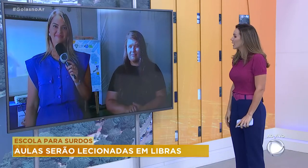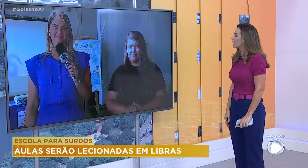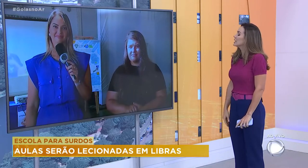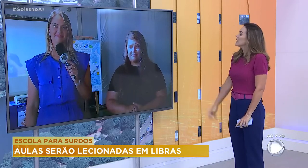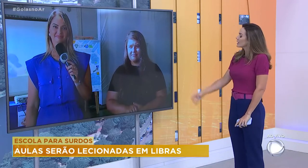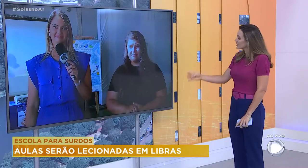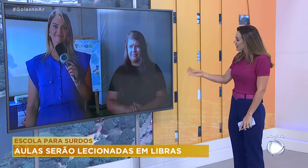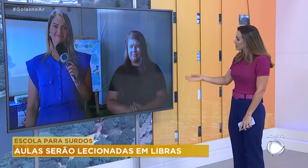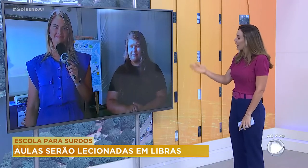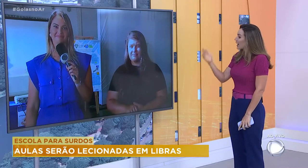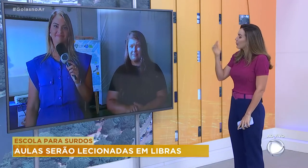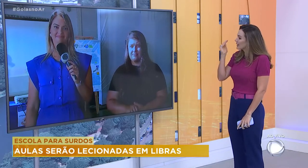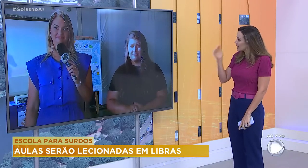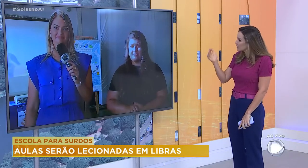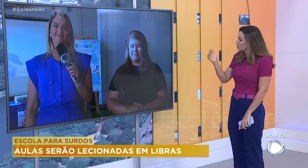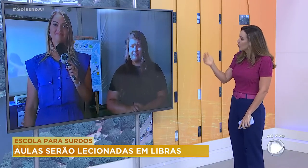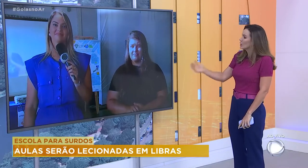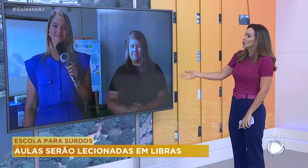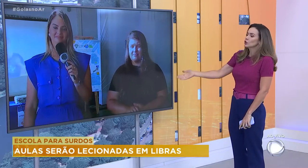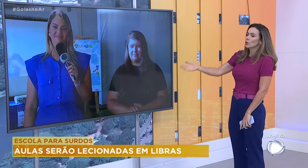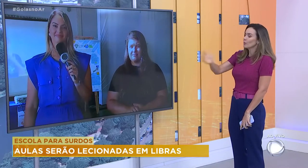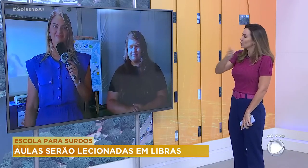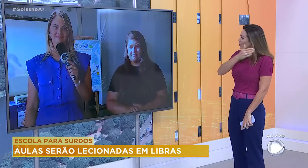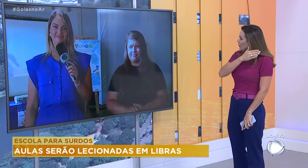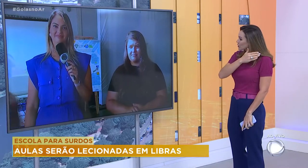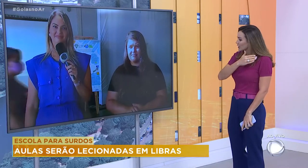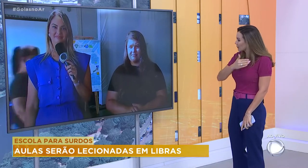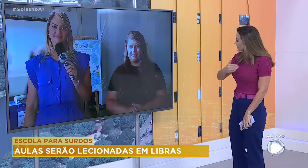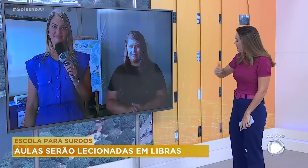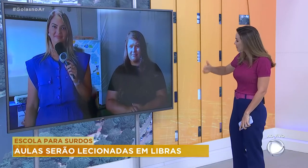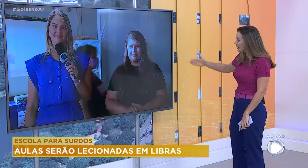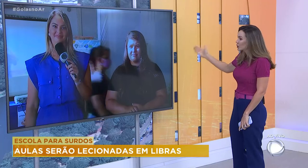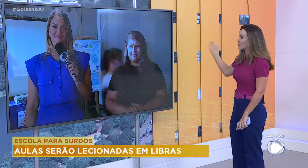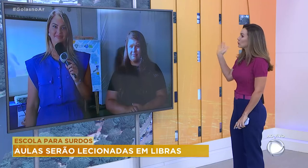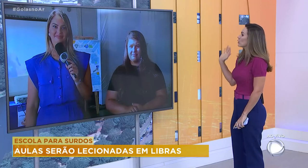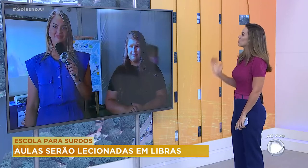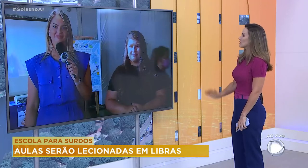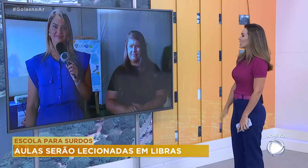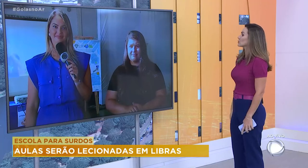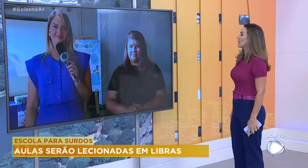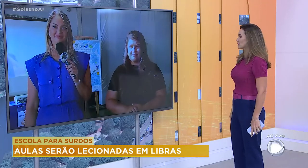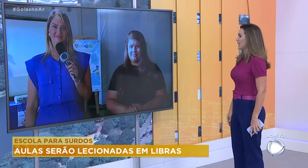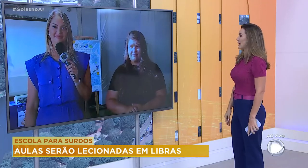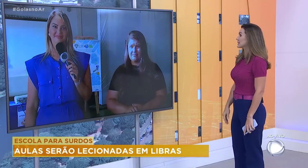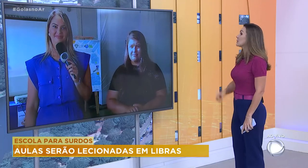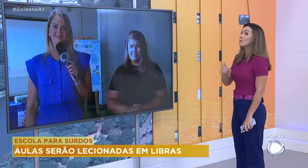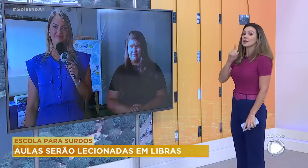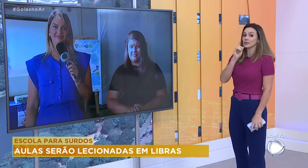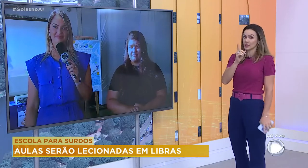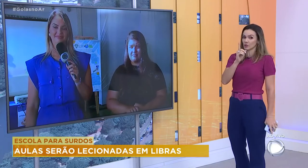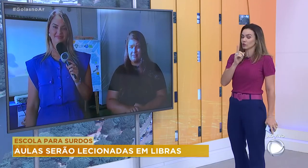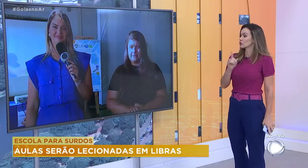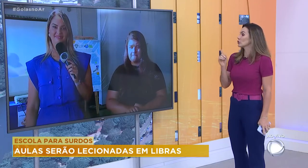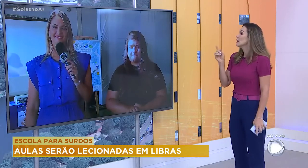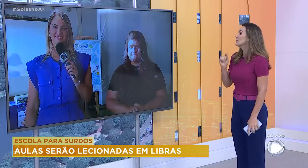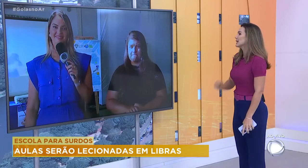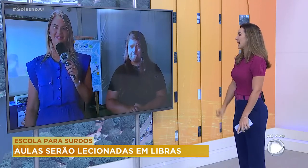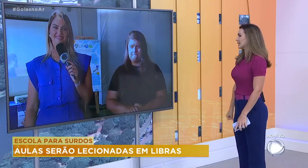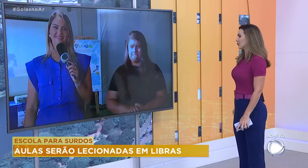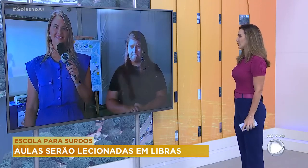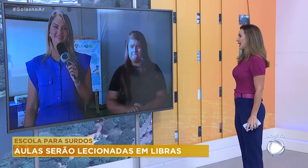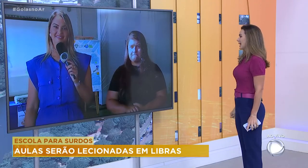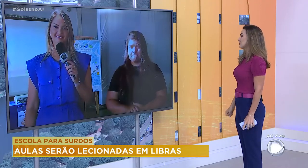que bacana, que seja o início de um projeto para se expandir para todos os cantos, porque eles merecem e precisam disso.